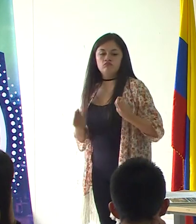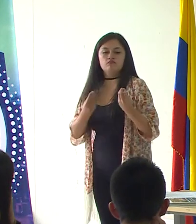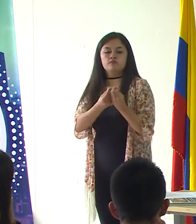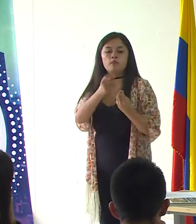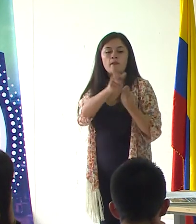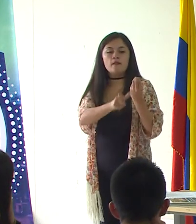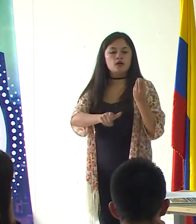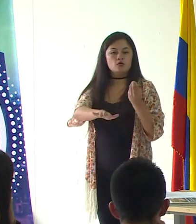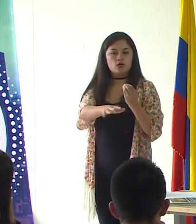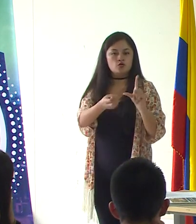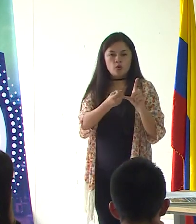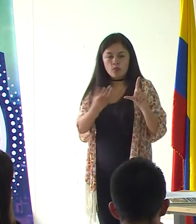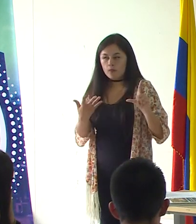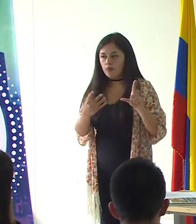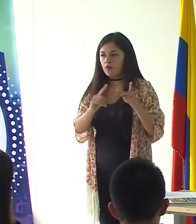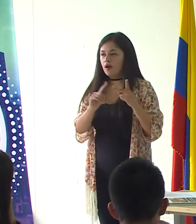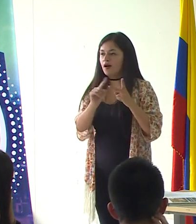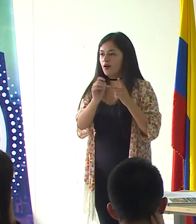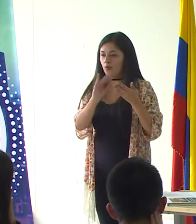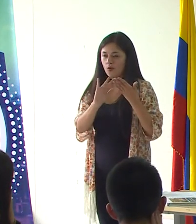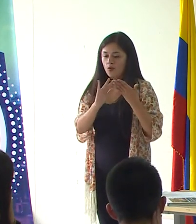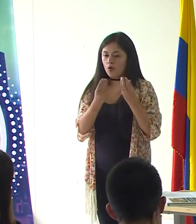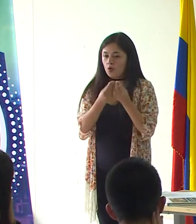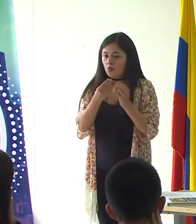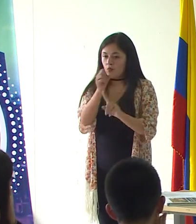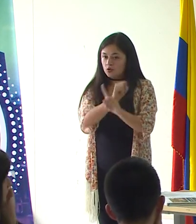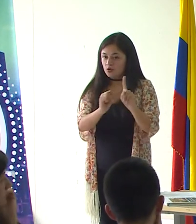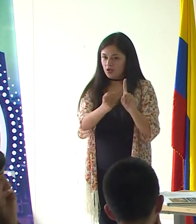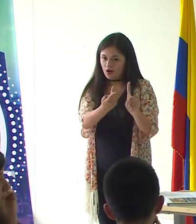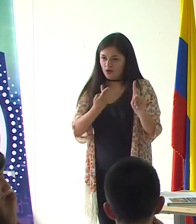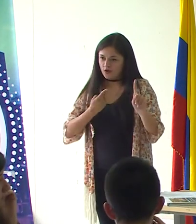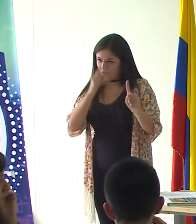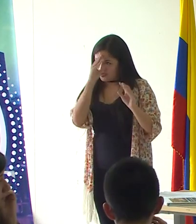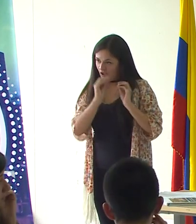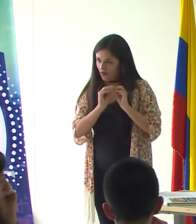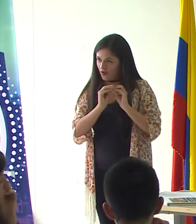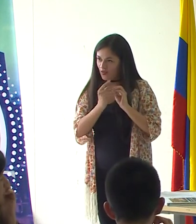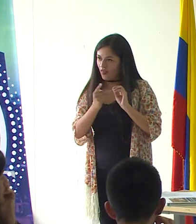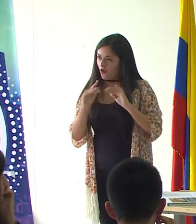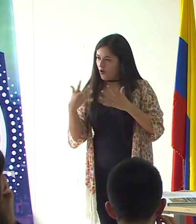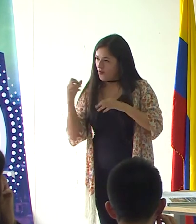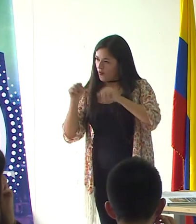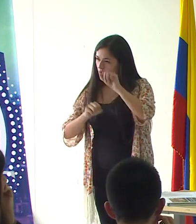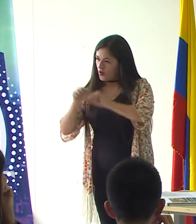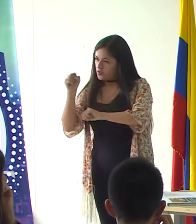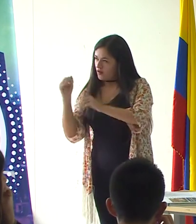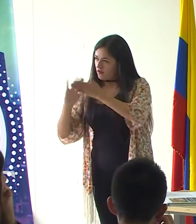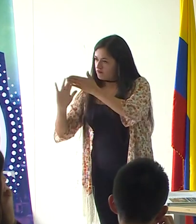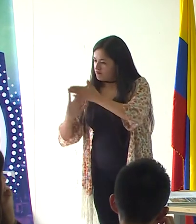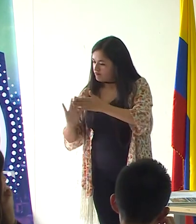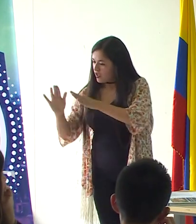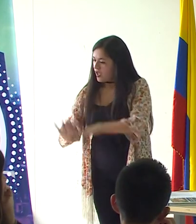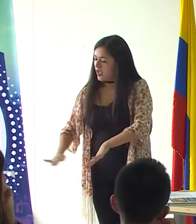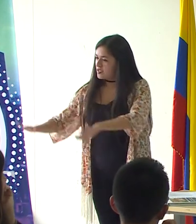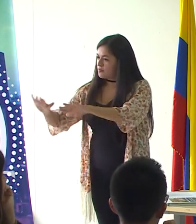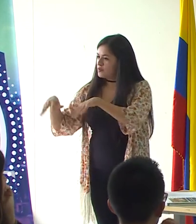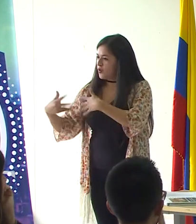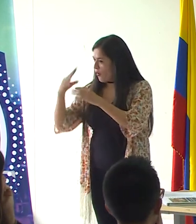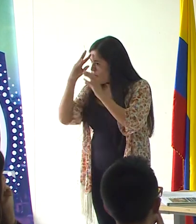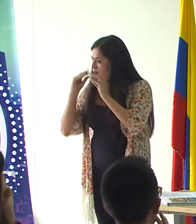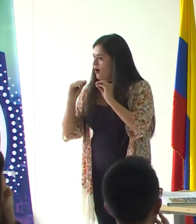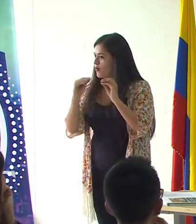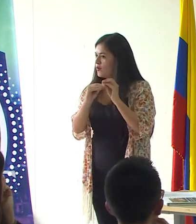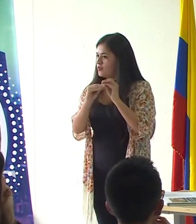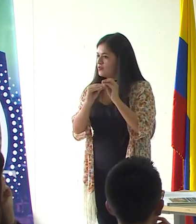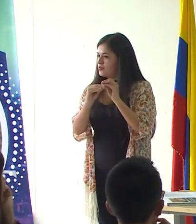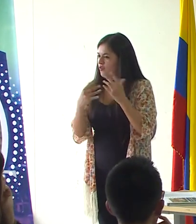origen popular o comunitario porque se puede es o no que un grupo de personas se pongan de acuerdo y